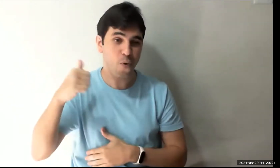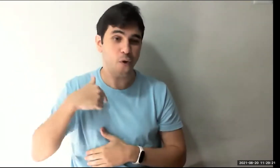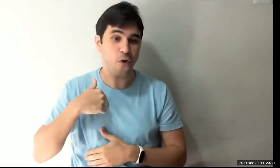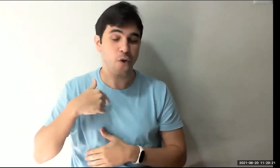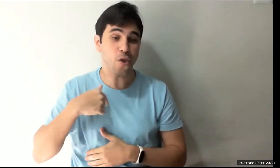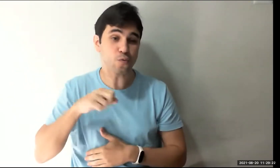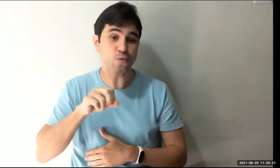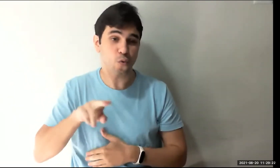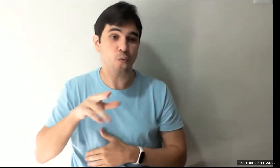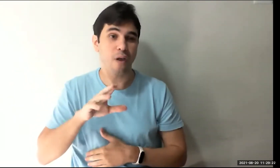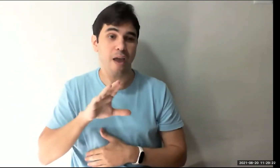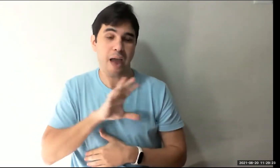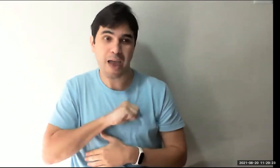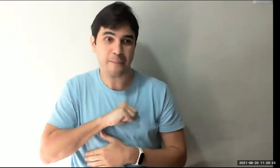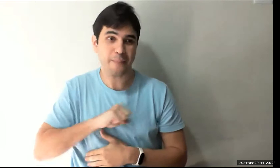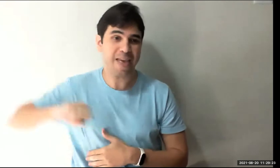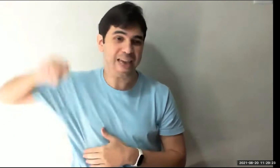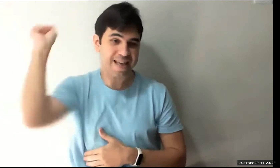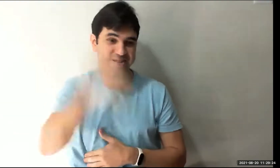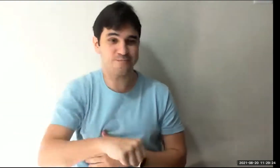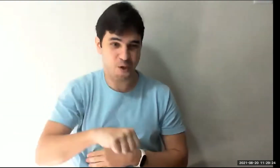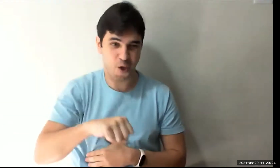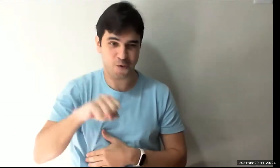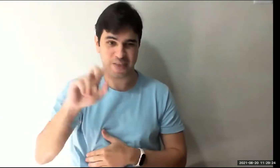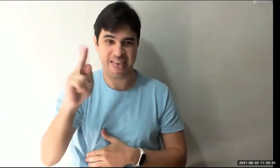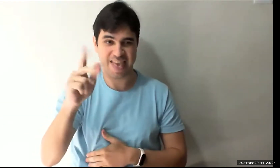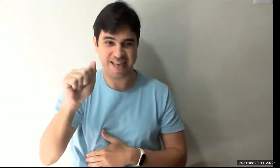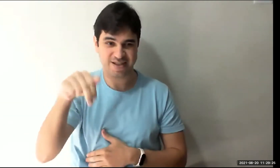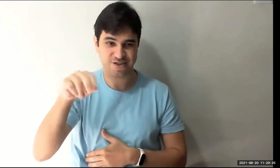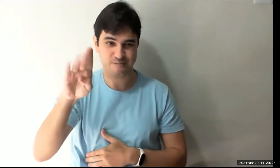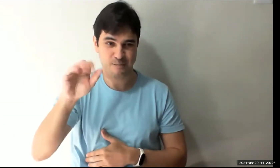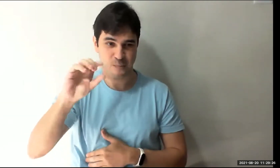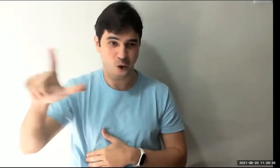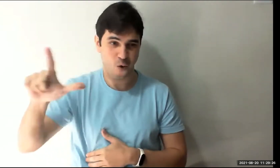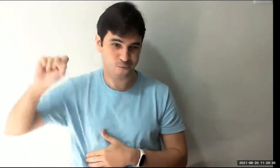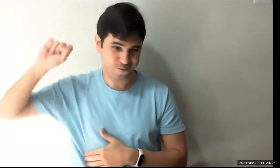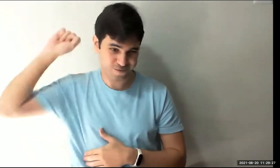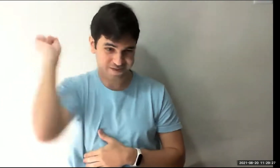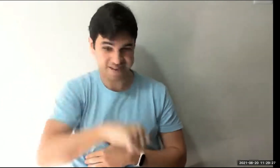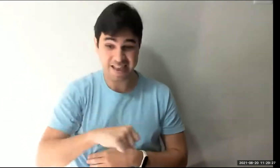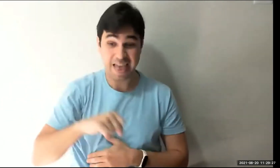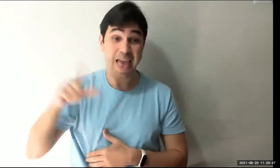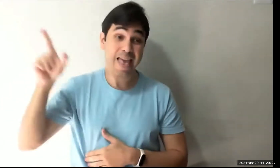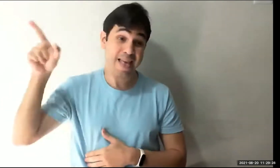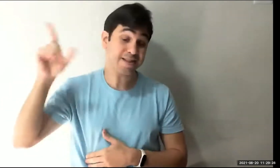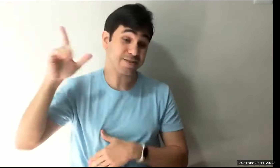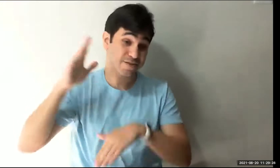projeto. Mas a Surge, por exemplo, ela me chamou para a questão dos esportes, né, handball, especificamente